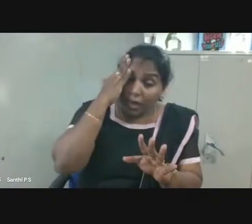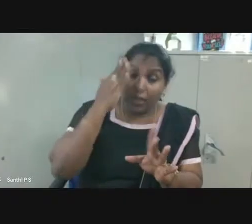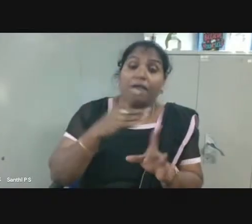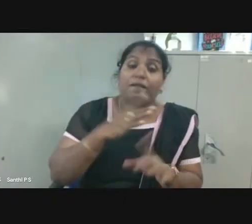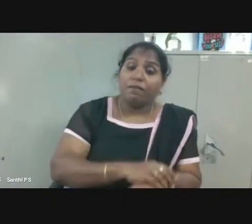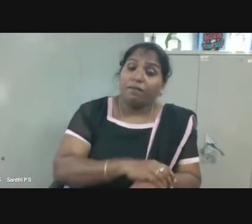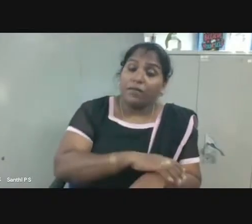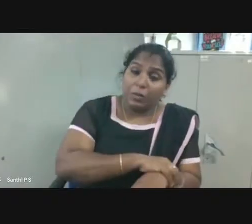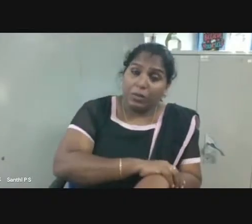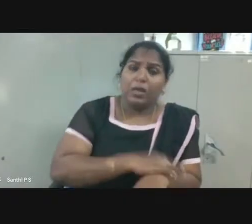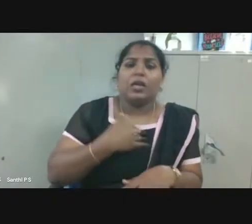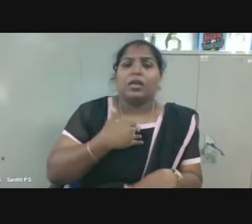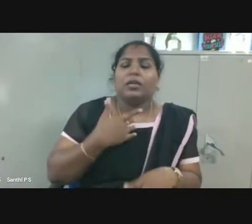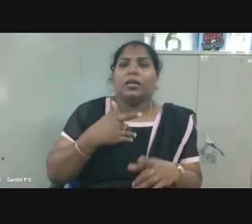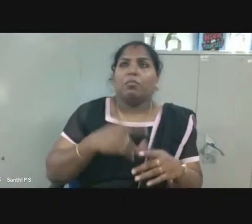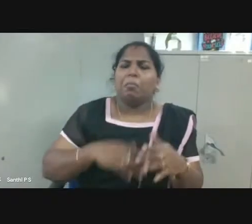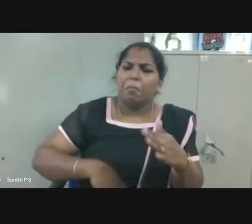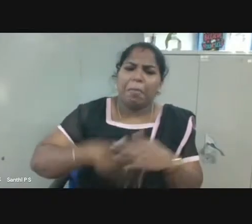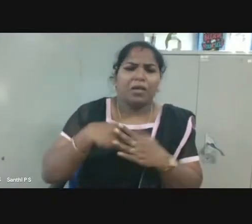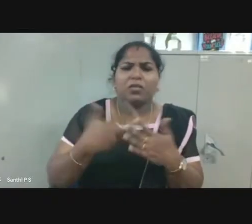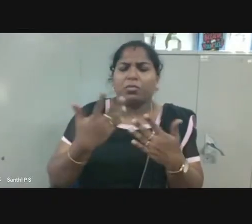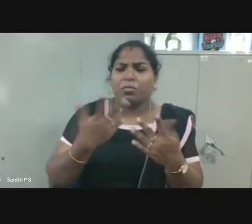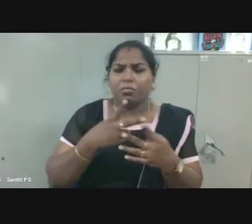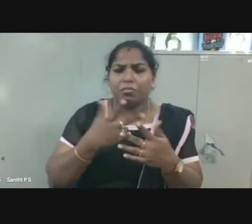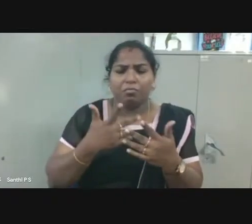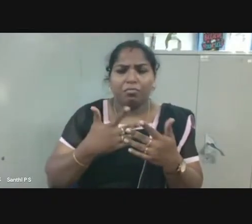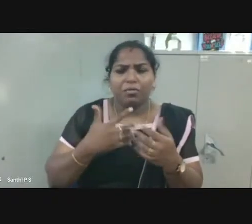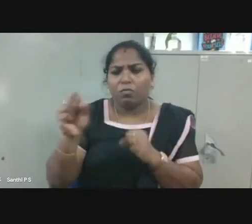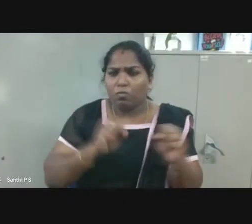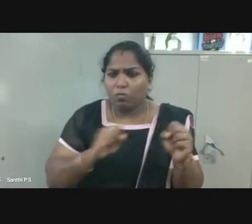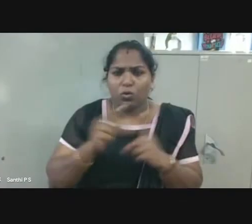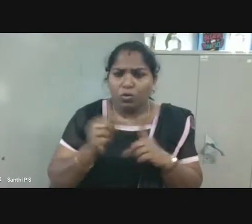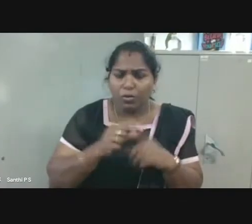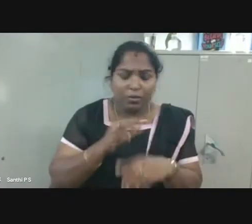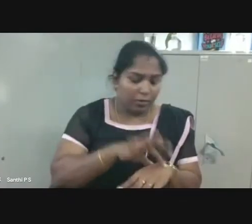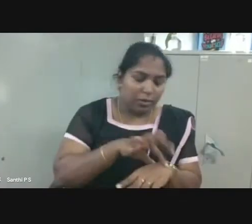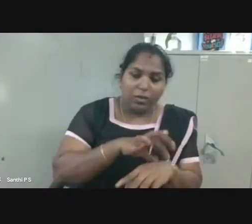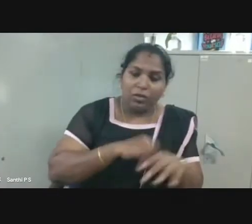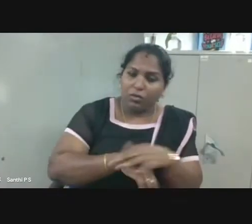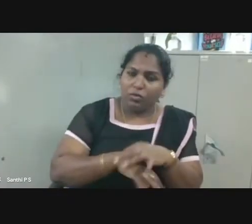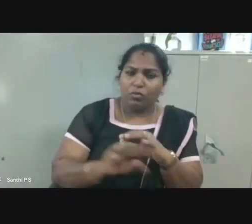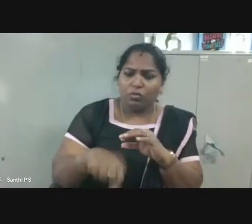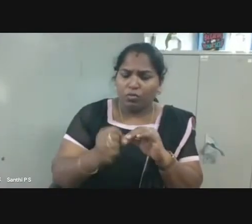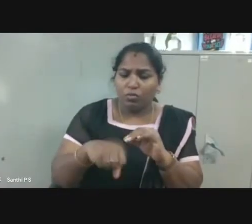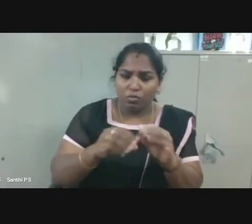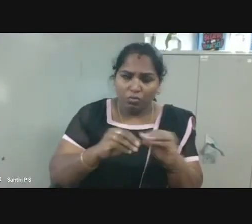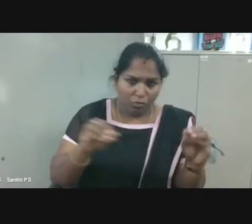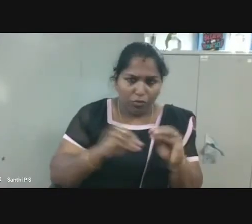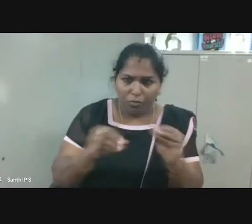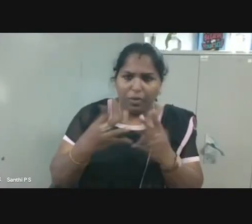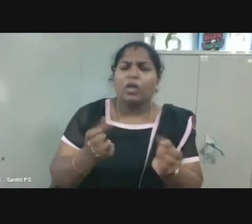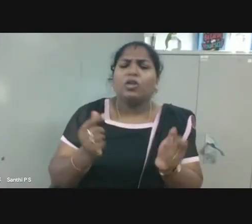ഫിസിയോതെറാപ്പിസ്റ്റ് റേഞ്ച് ഓഫ് മോഷൻ വ്യായാമങ്ങൾ എന്ന് പറയാം, നമ്മുടെ ഈ കൈയിന്റെയും ജോയിന്റുകളൊക്കെ അനങ്ങിക്കൊണ്ടിരിക്കണം. അങ്ങനെയുള്ള കുഞ്ഞു